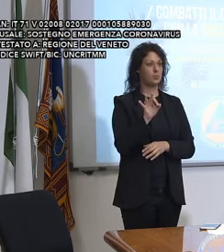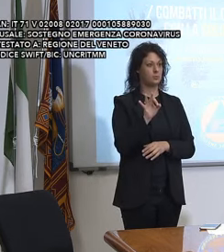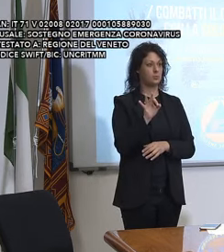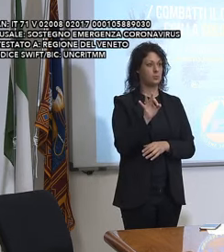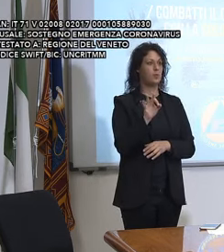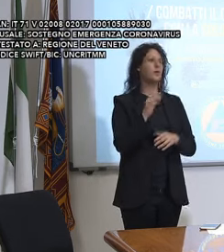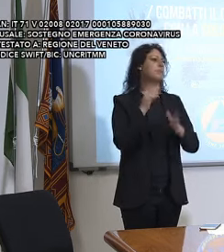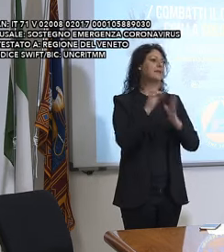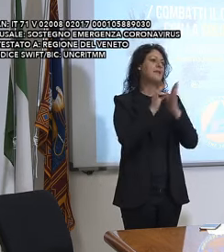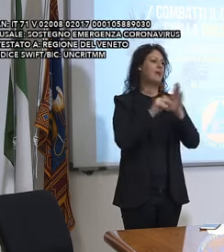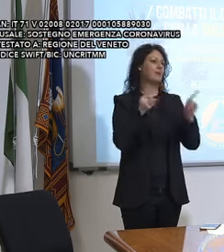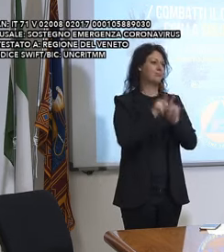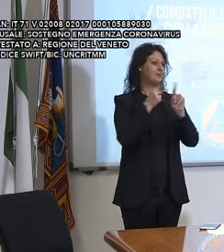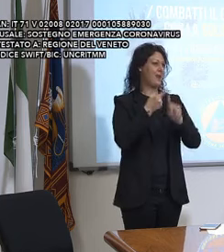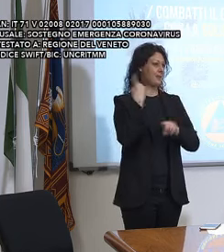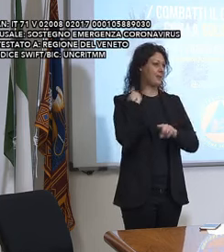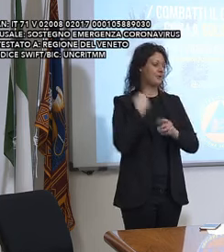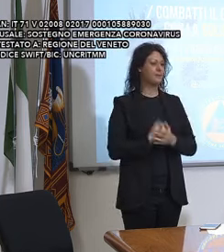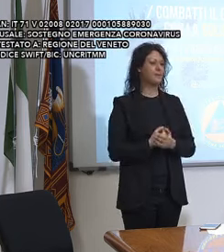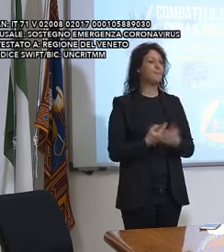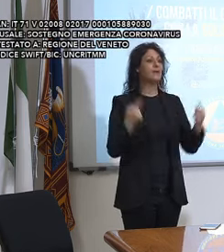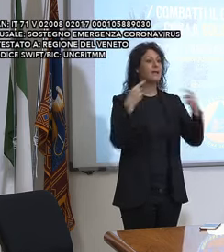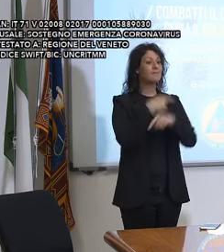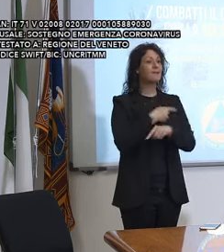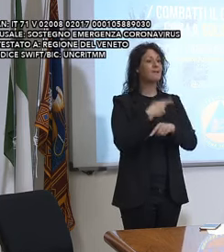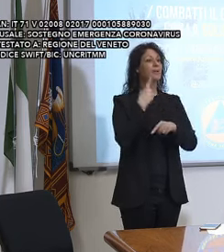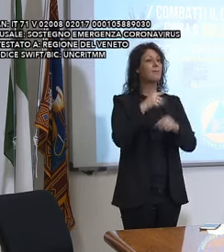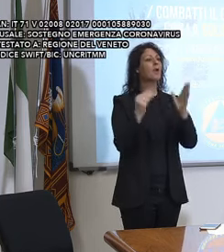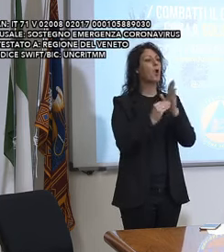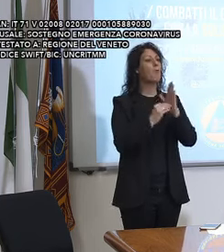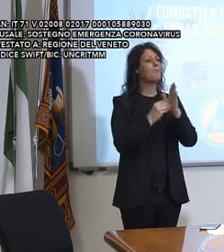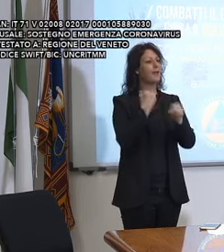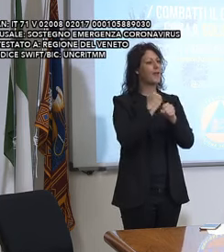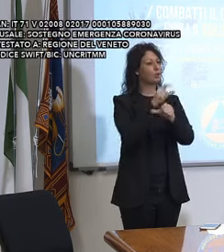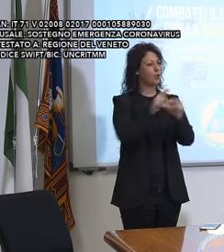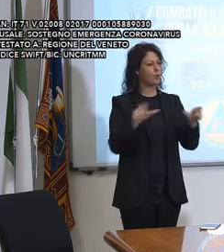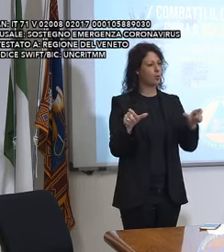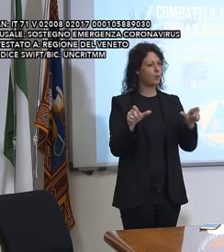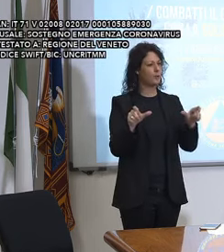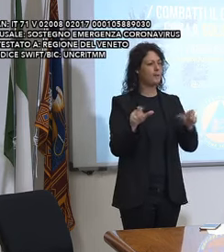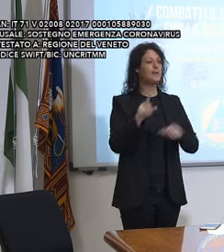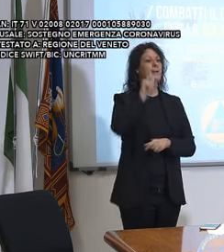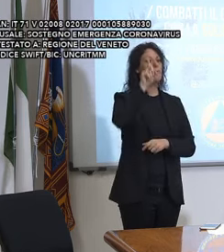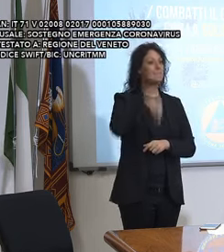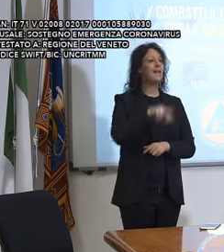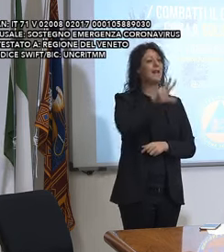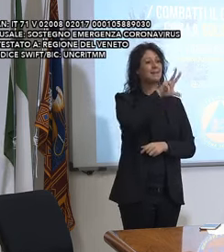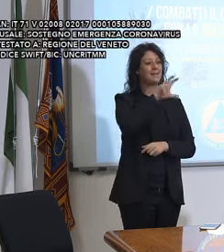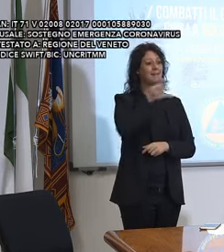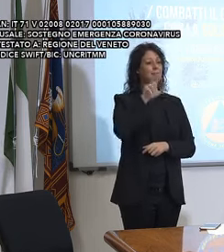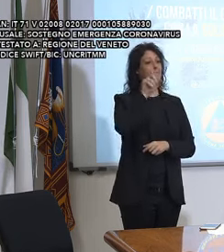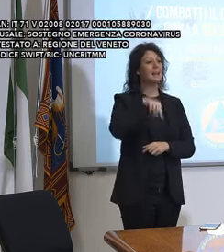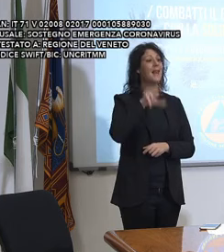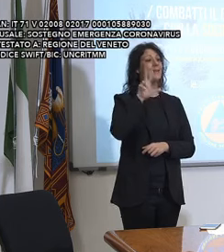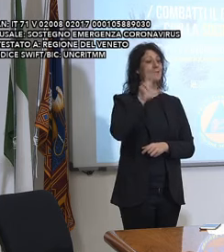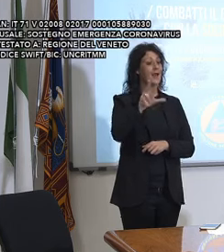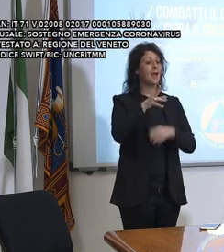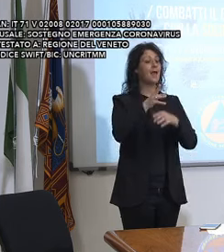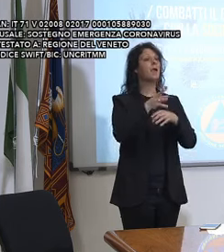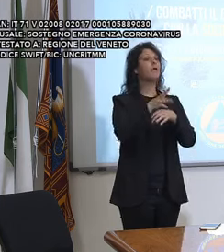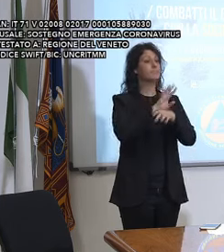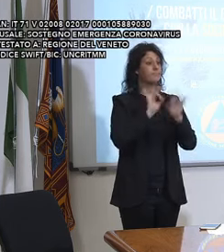quello dell'ultima volta. Rispetto alla totalità degli operatori abbiamo 1003 operatori positivi,